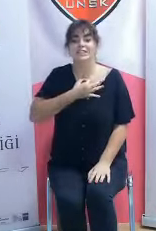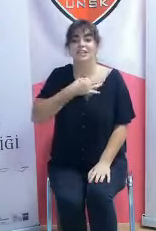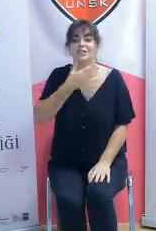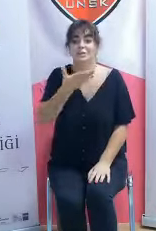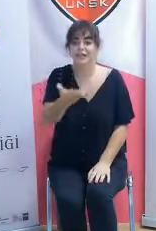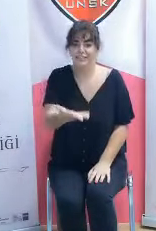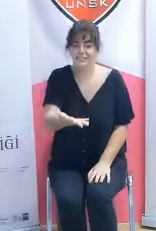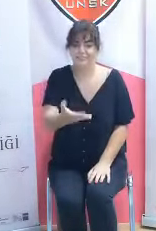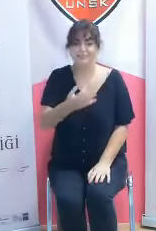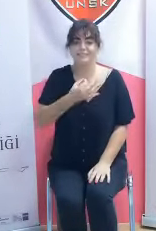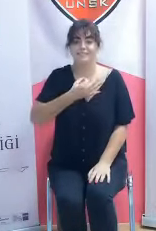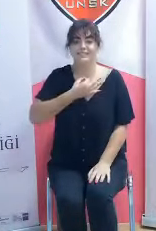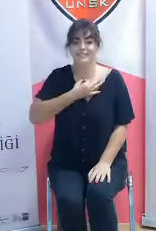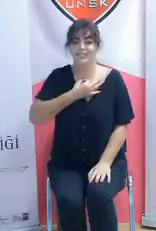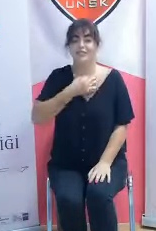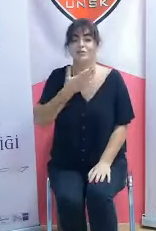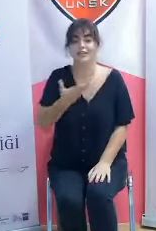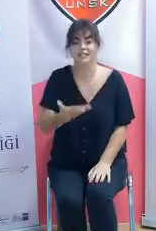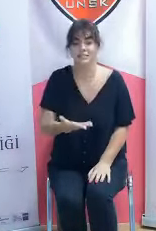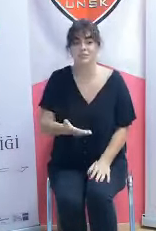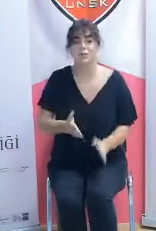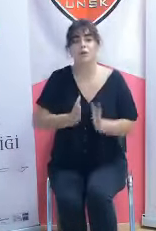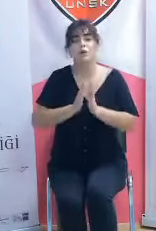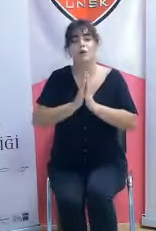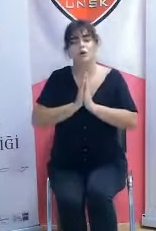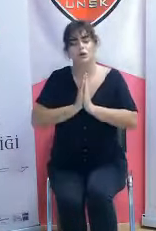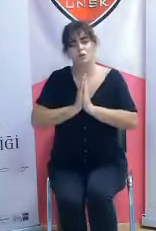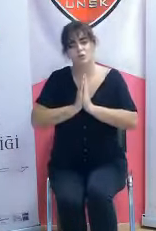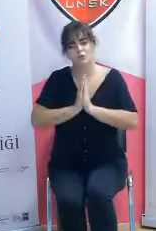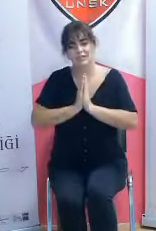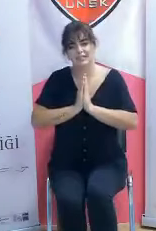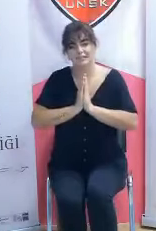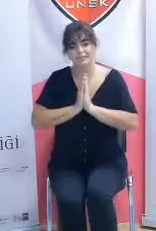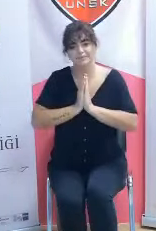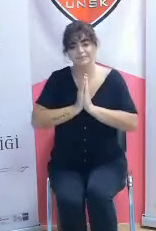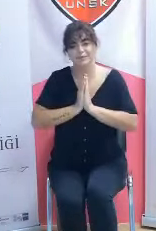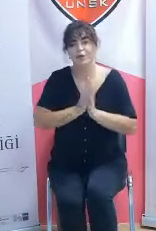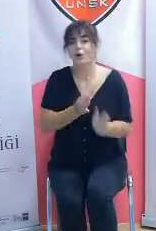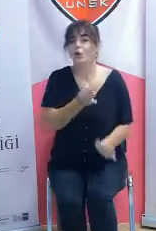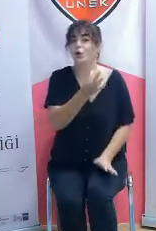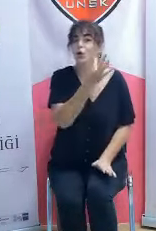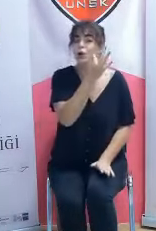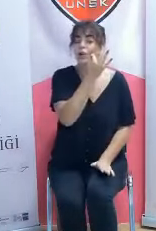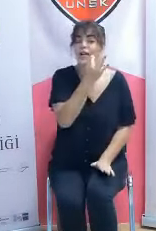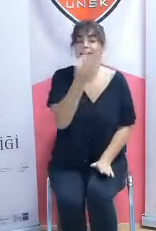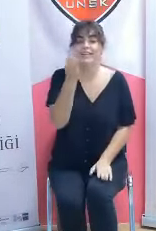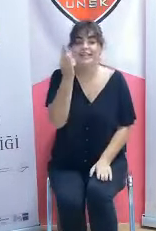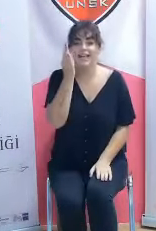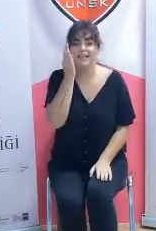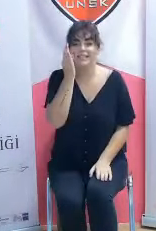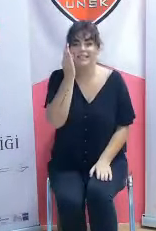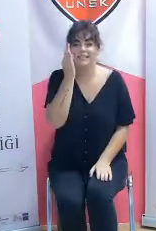Teşekkür ederim. Teşekkür ederim. Özür dilerim. Kolay gelsin.